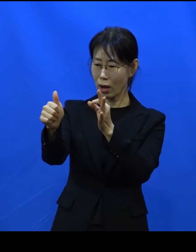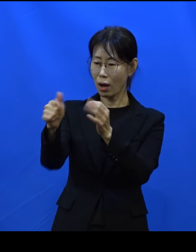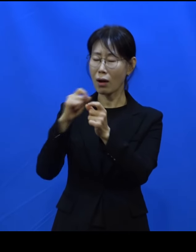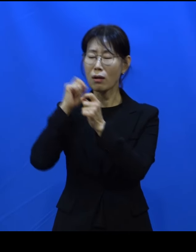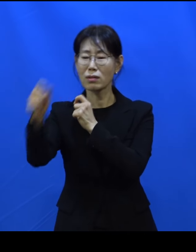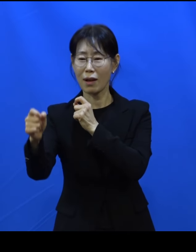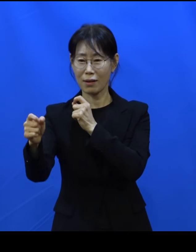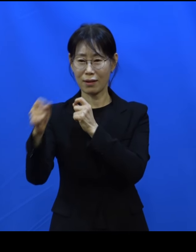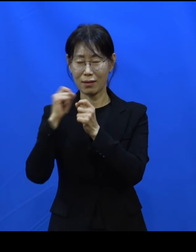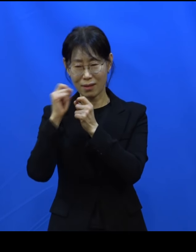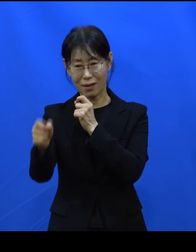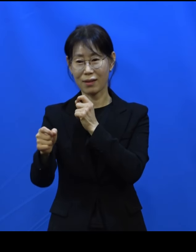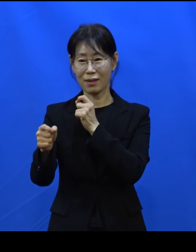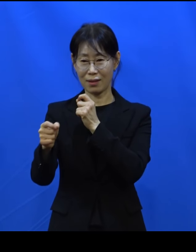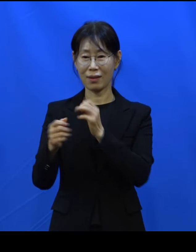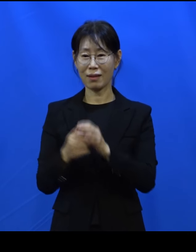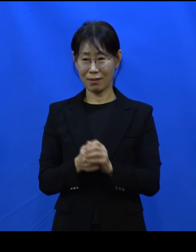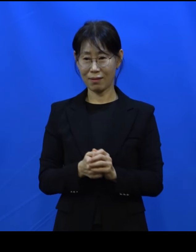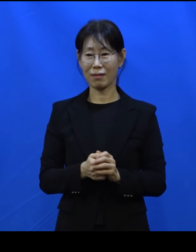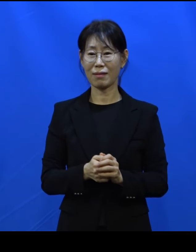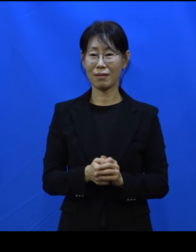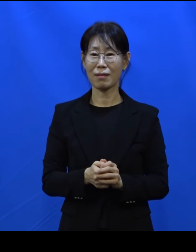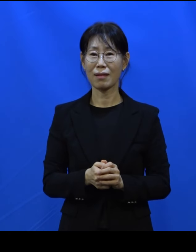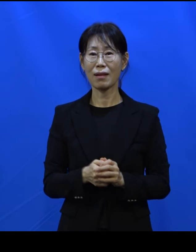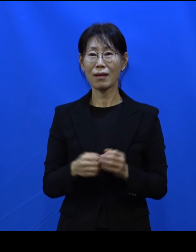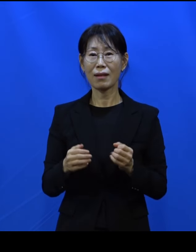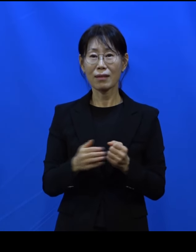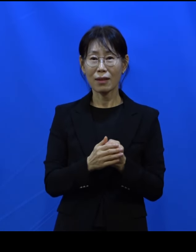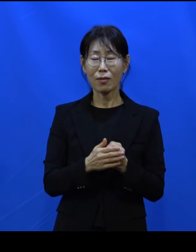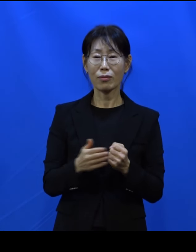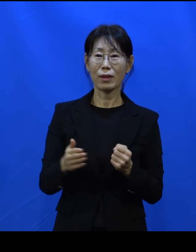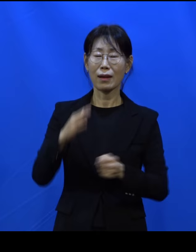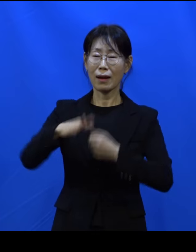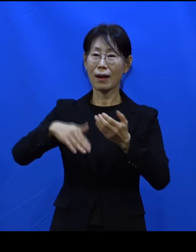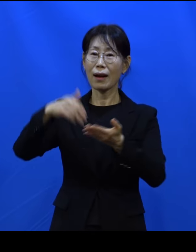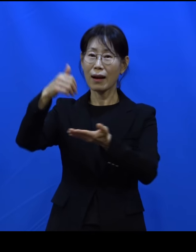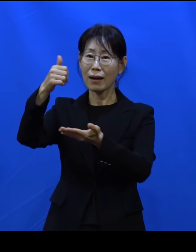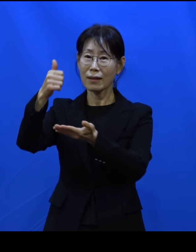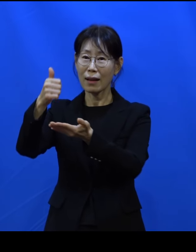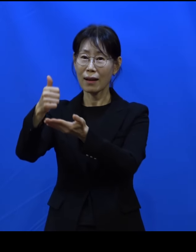여러분, 하나님의 나라는 안으로 들어갈수록 깊어지는 거예요.